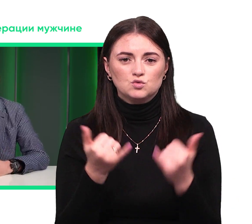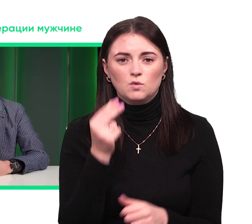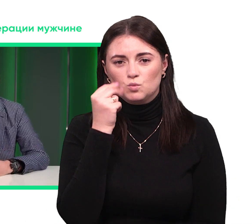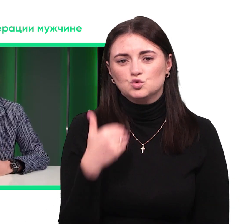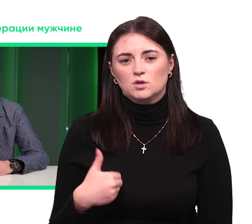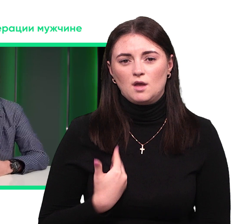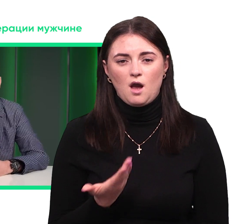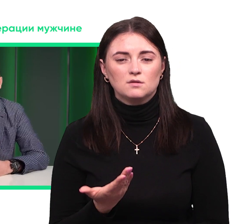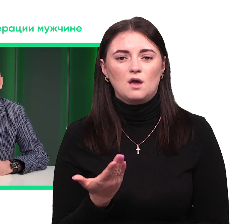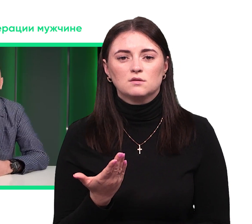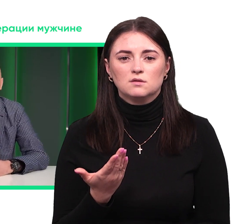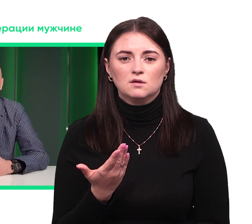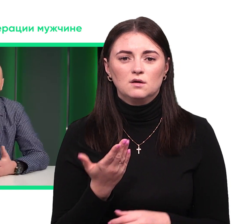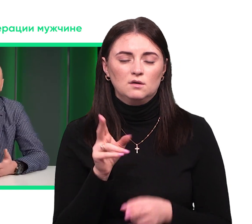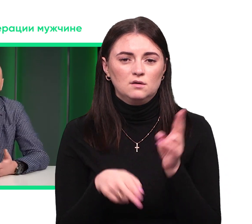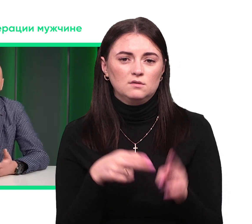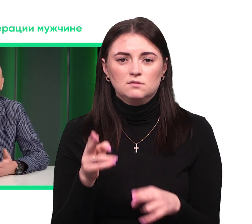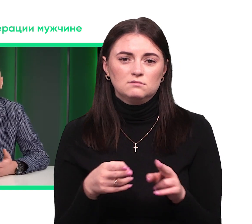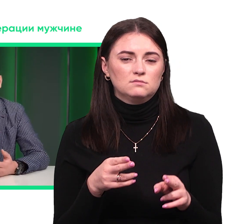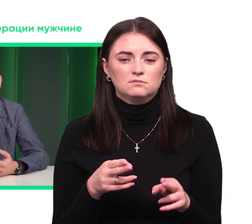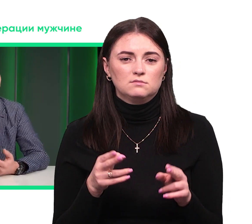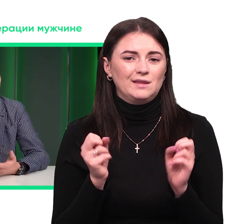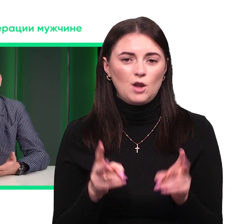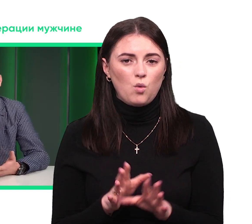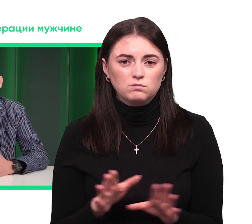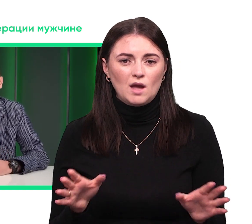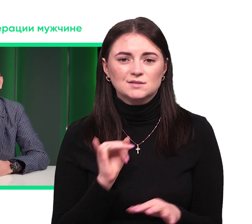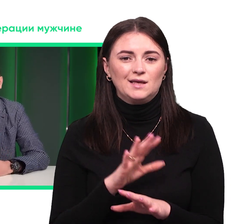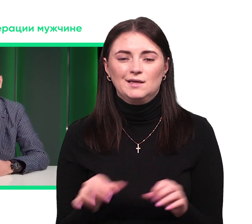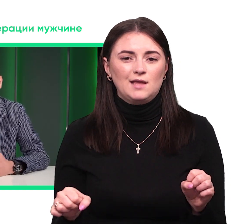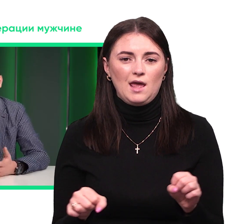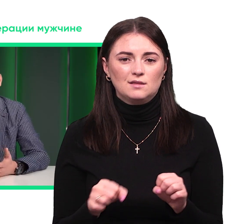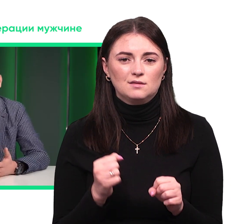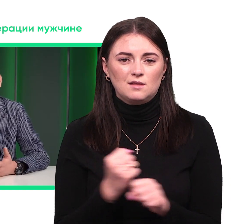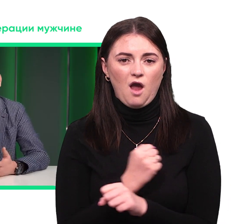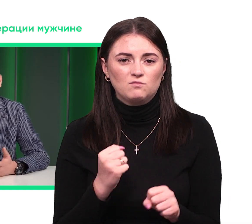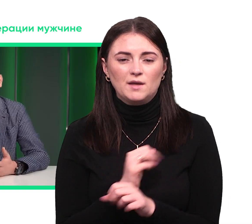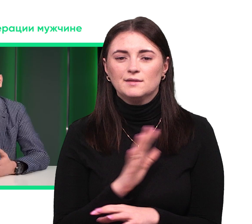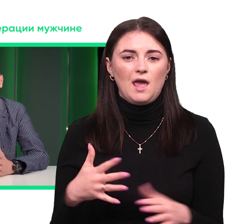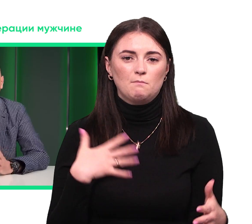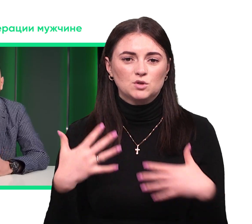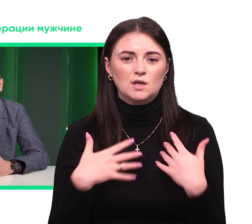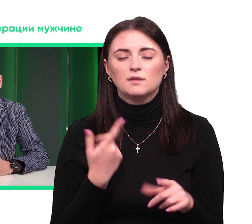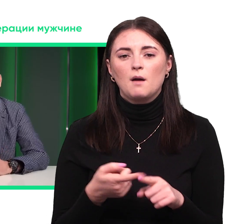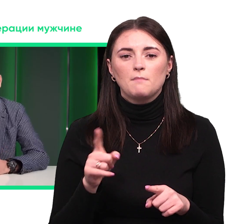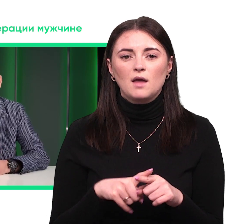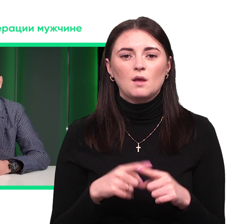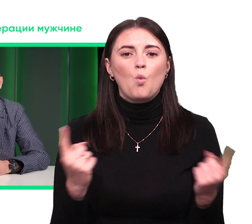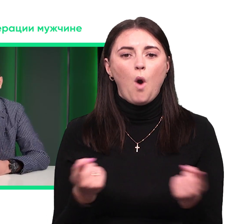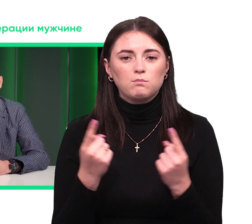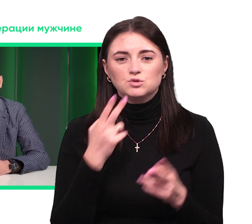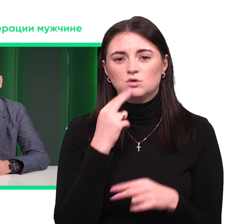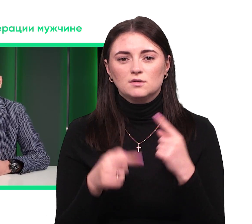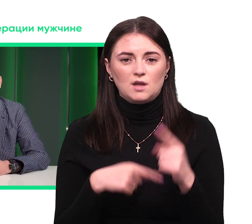хотят пройти операцию безопасно и не травматично и не эмоционально, поэтому обычный